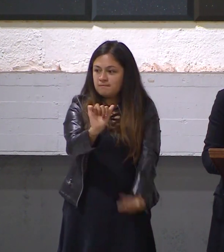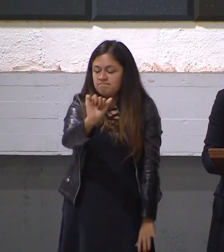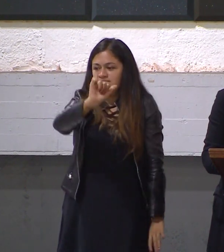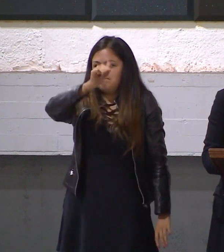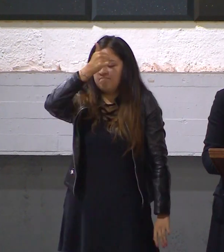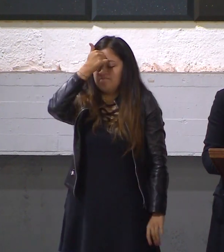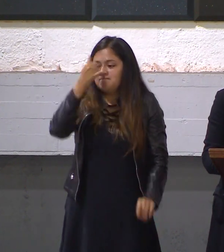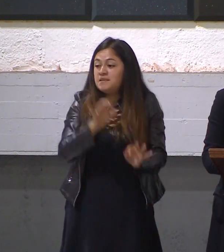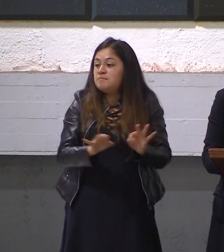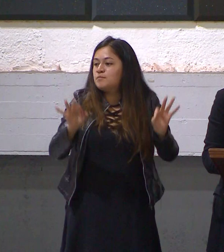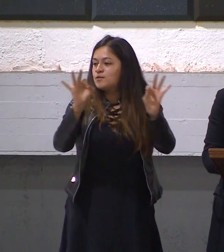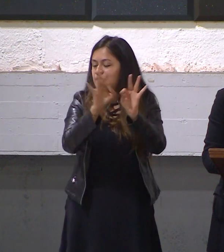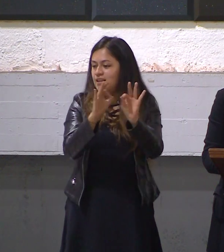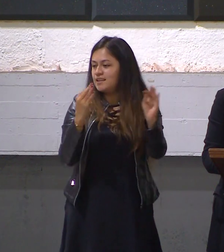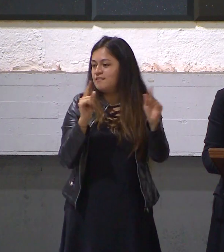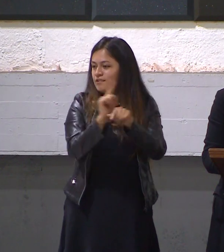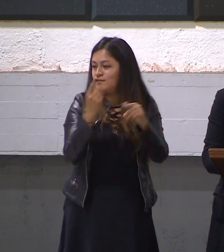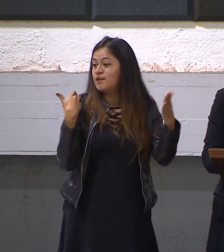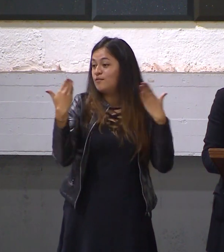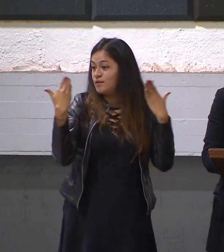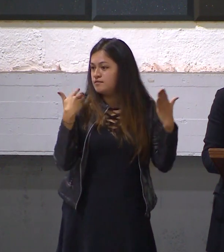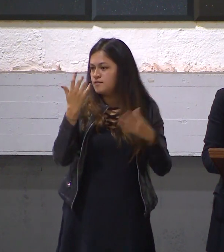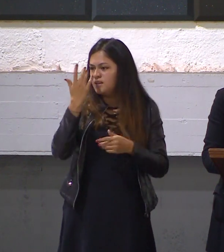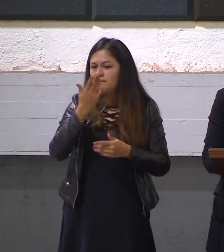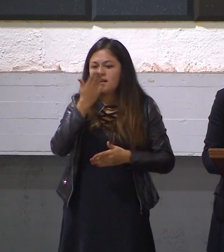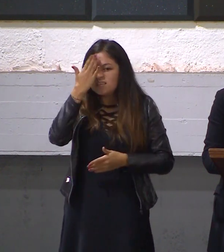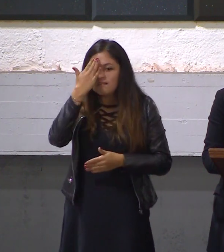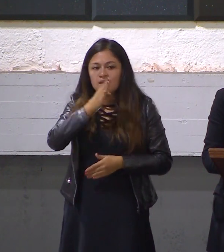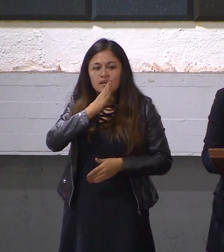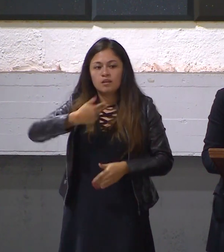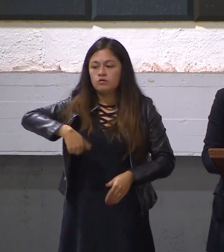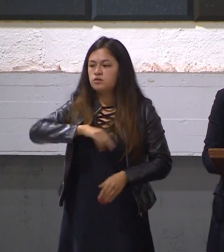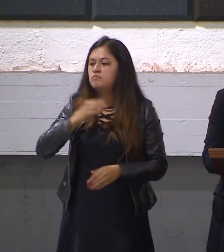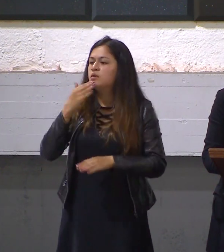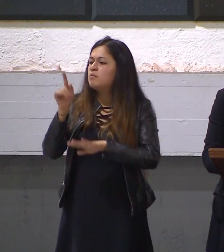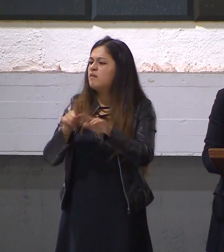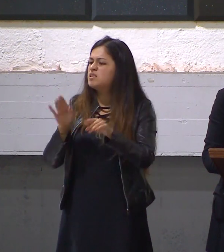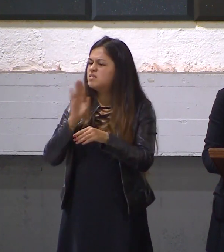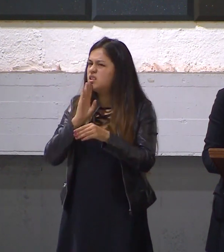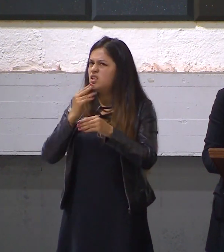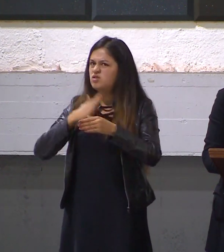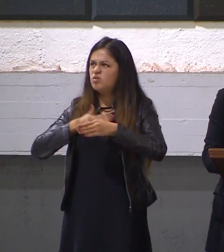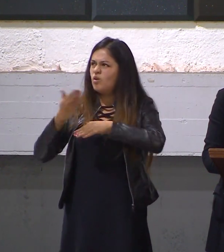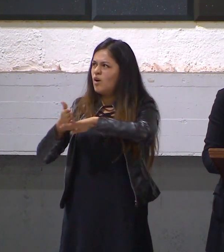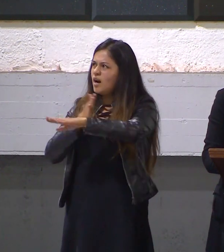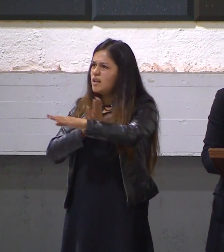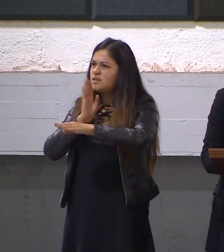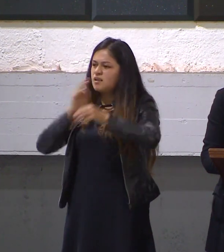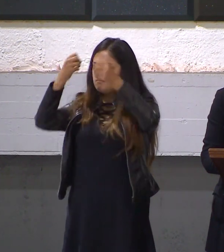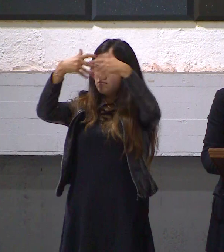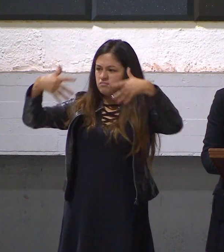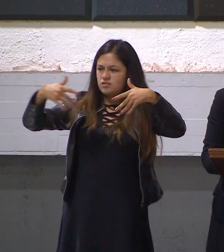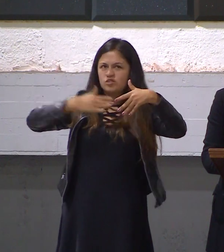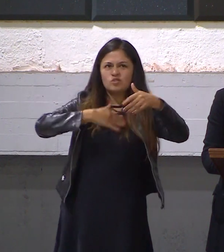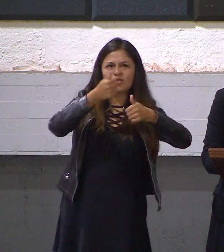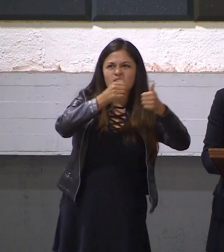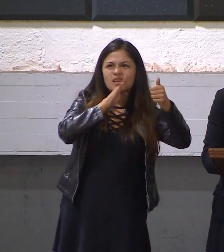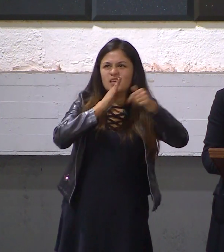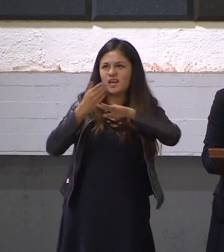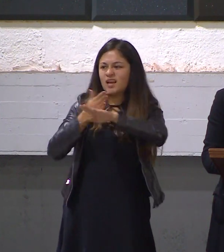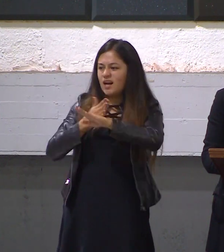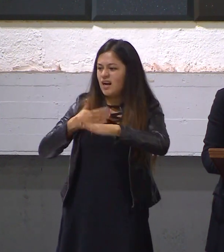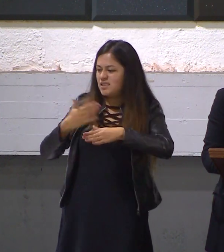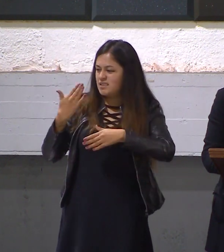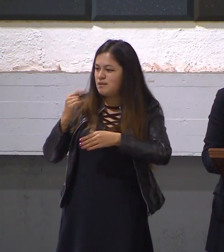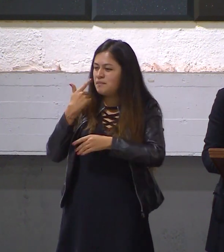quiénes somos porque a veces no sabemos de nuestro árbol genealógico de dónde venimos de qué abolengos venimos y